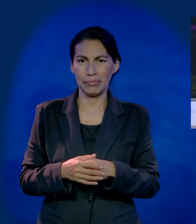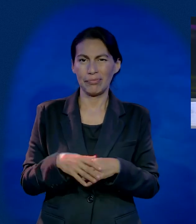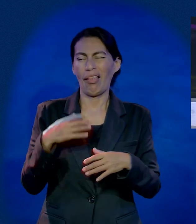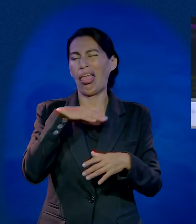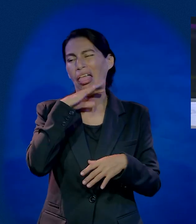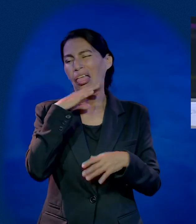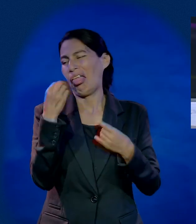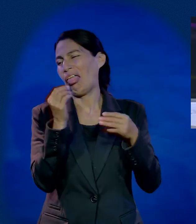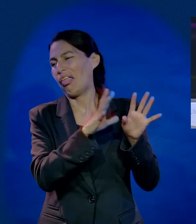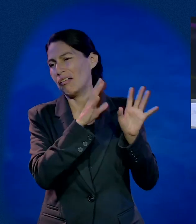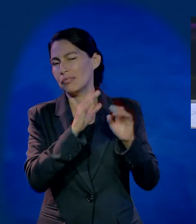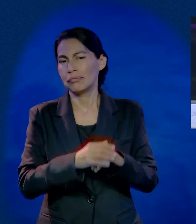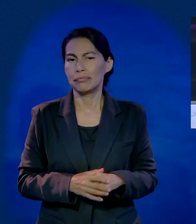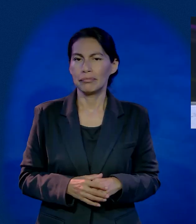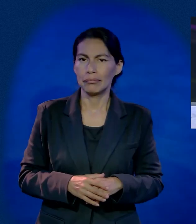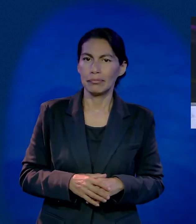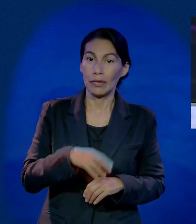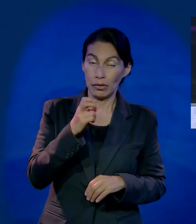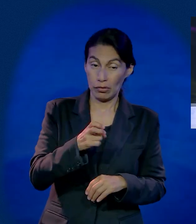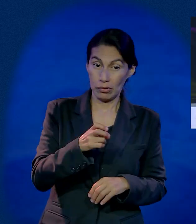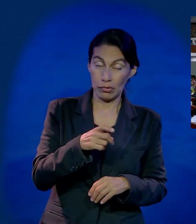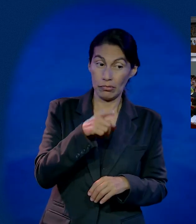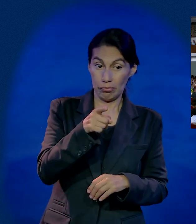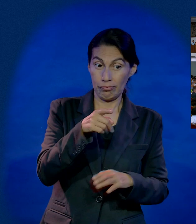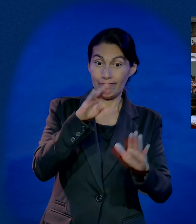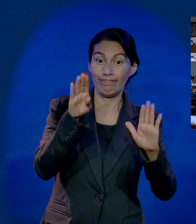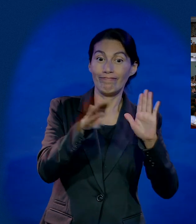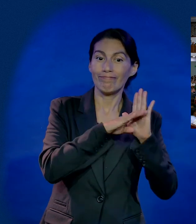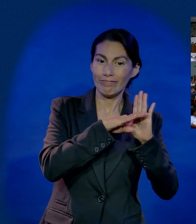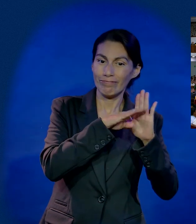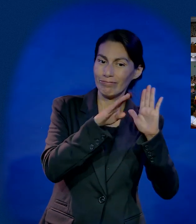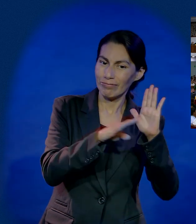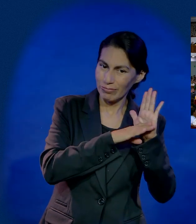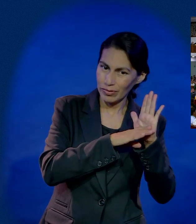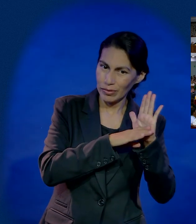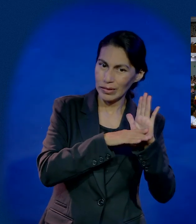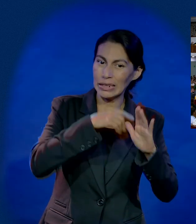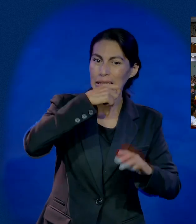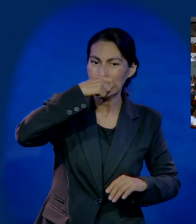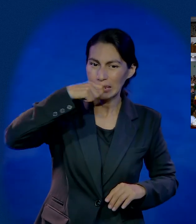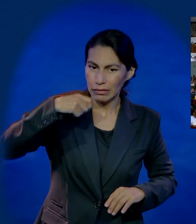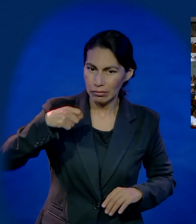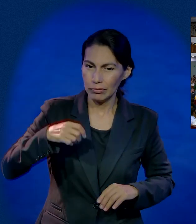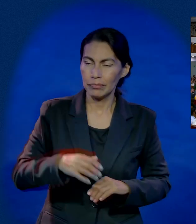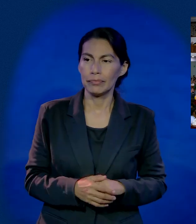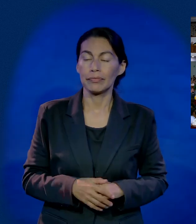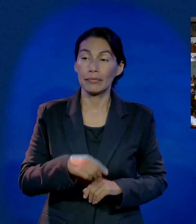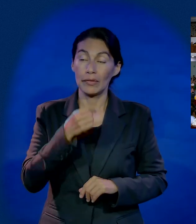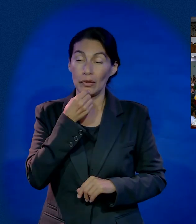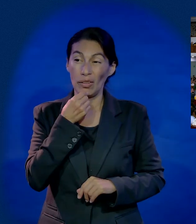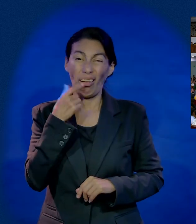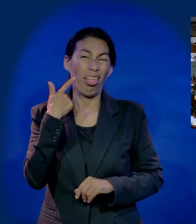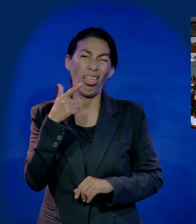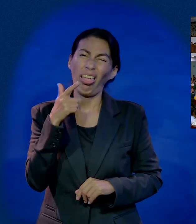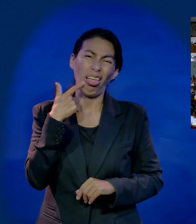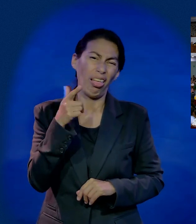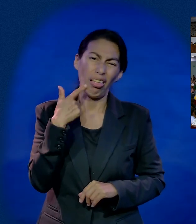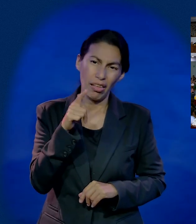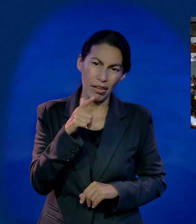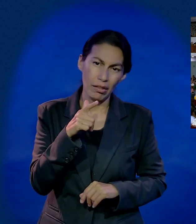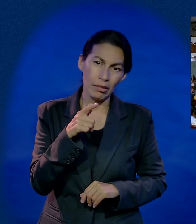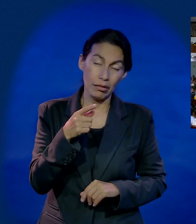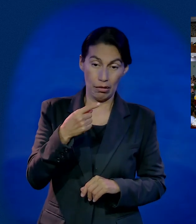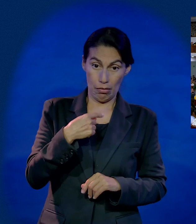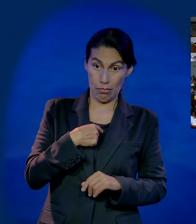jugar. A su edad, a su contexto, entonces hay una regla, lávate los dientes. Si Luisito dice, yo no